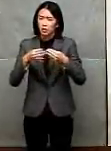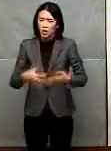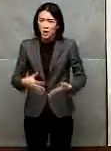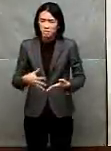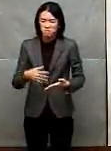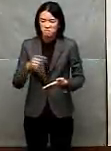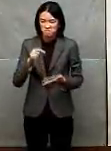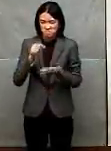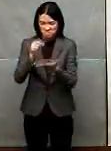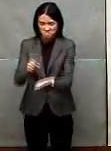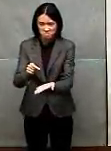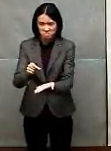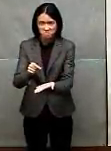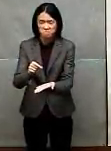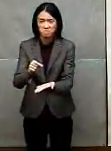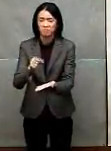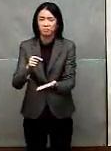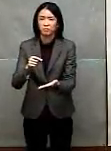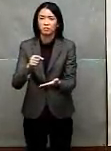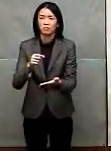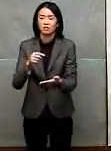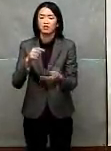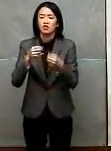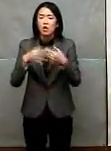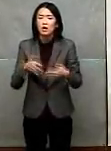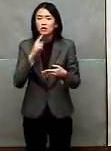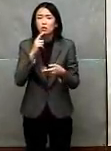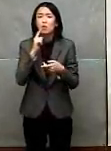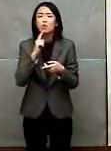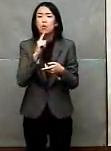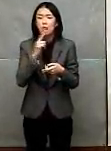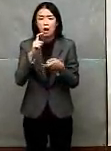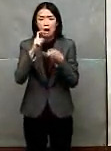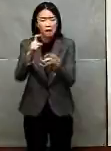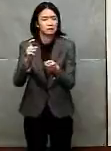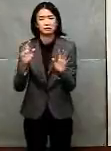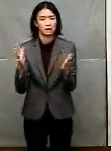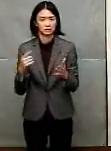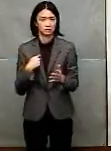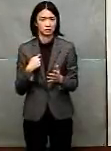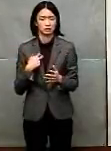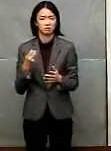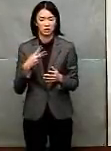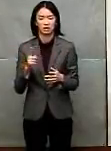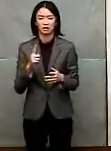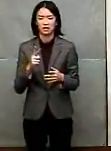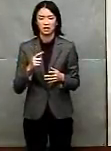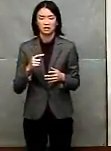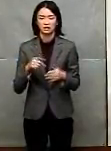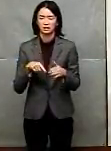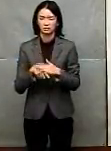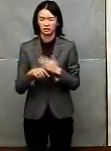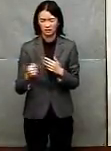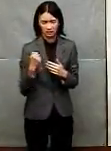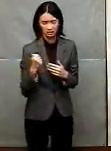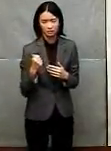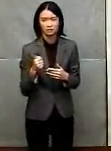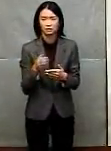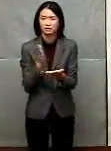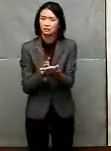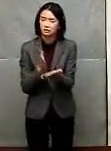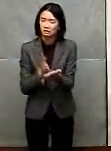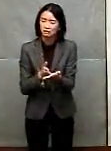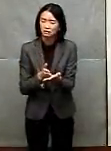という言葉を使ったこともありませんし、そのような強いあれではございませんので